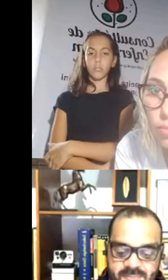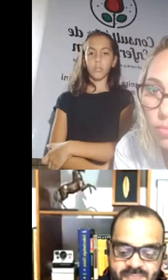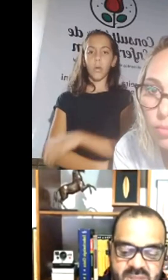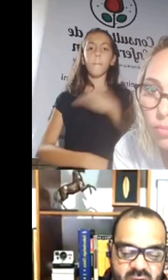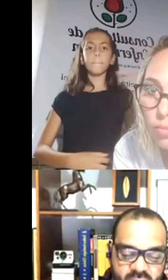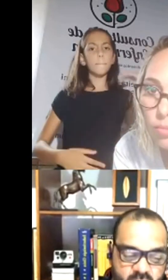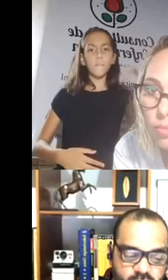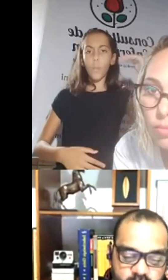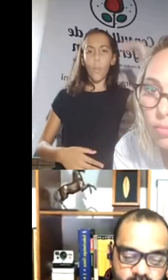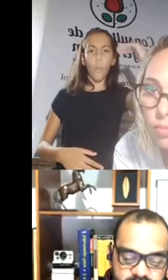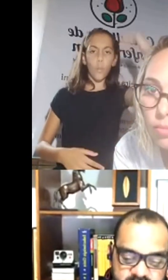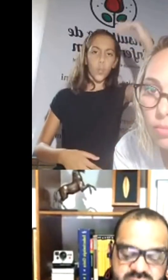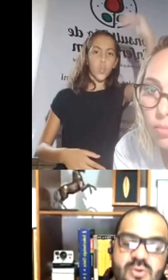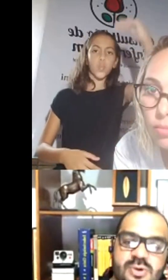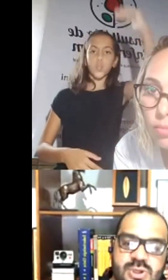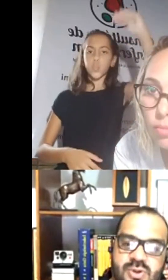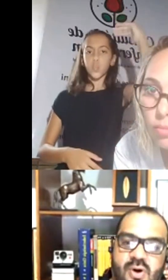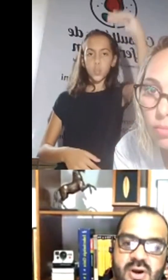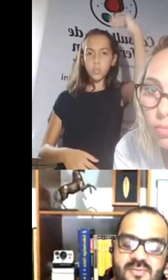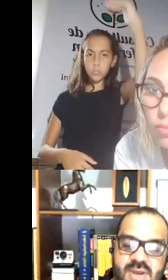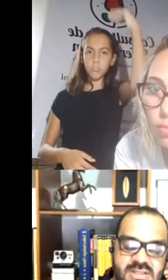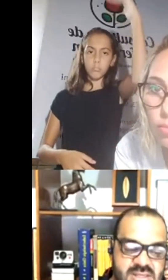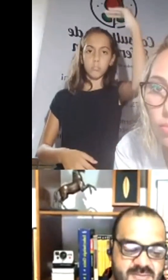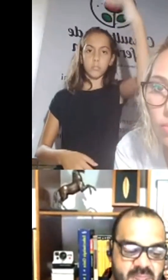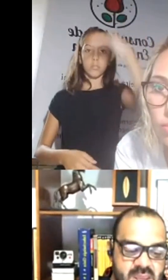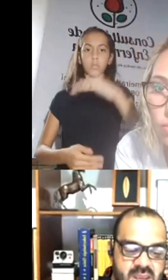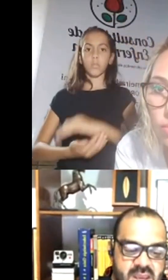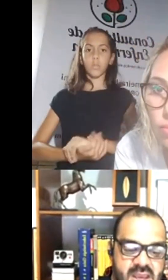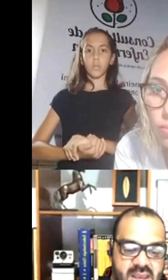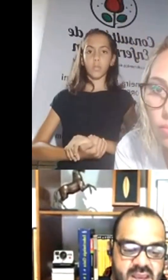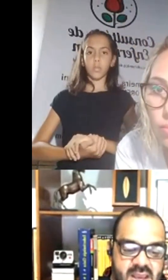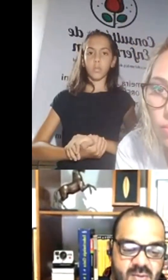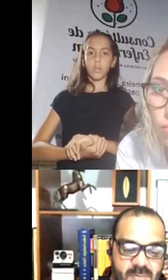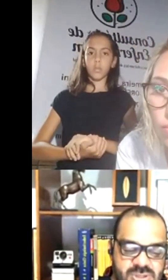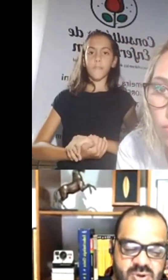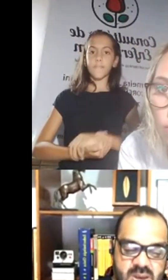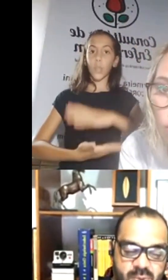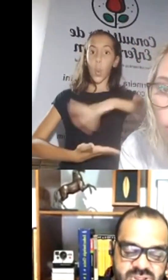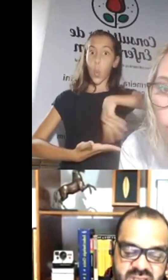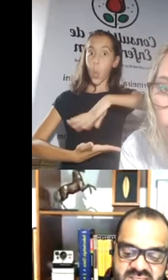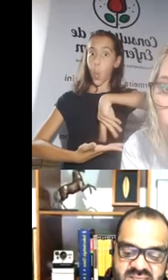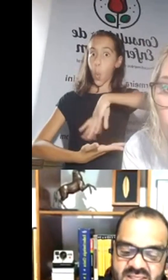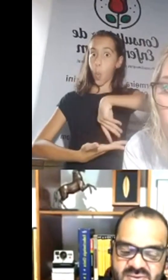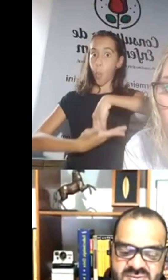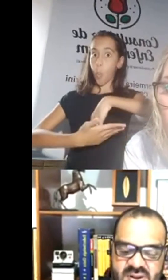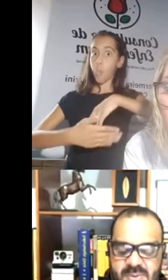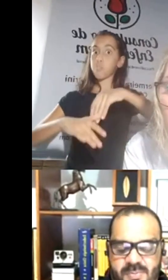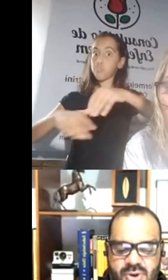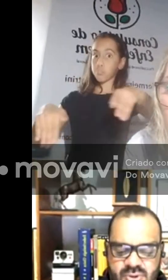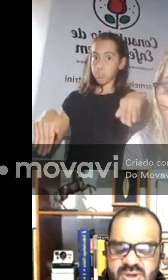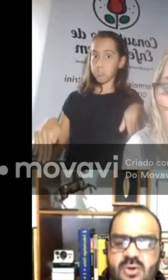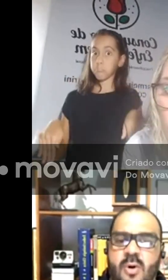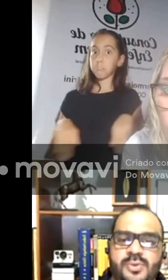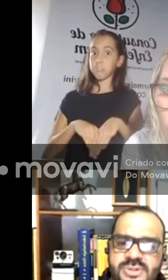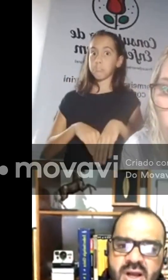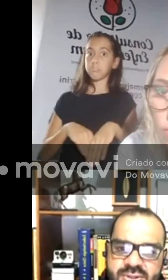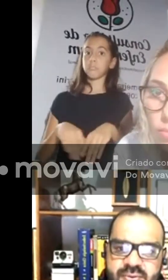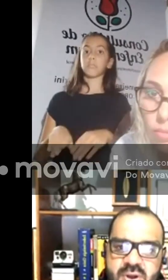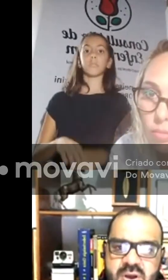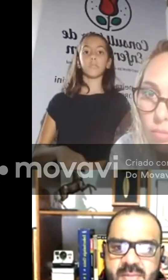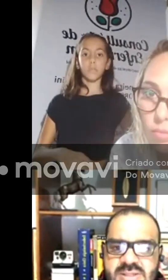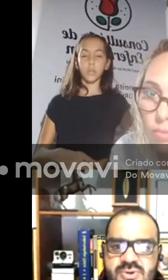ele. Eu conto muito isso em consultório, quer dizer, uma pessoa que é muito estressada, às vezes fala para ele, pô, eu nem como